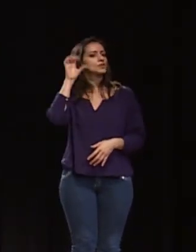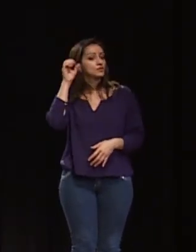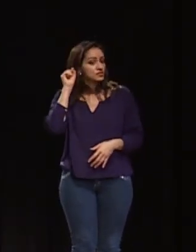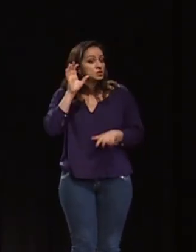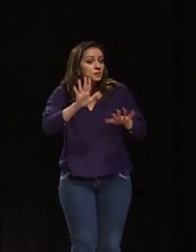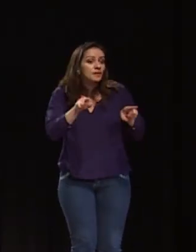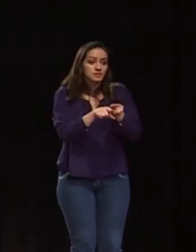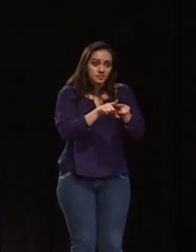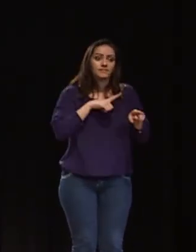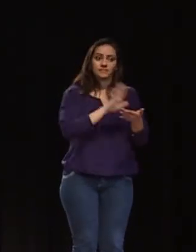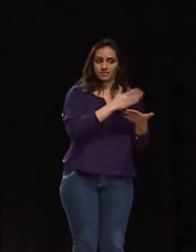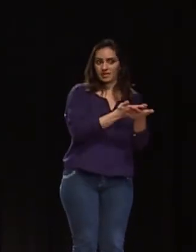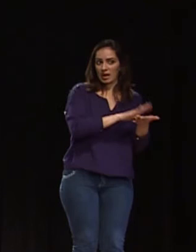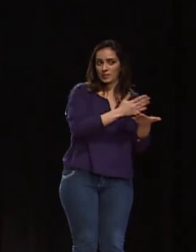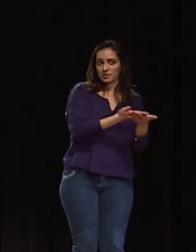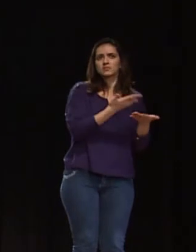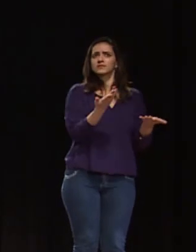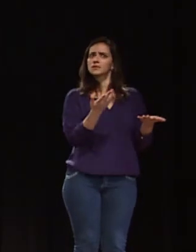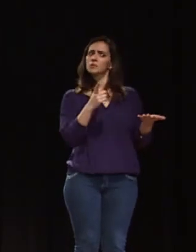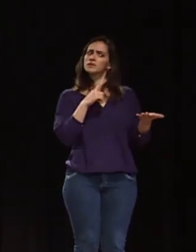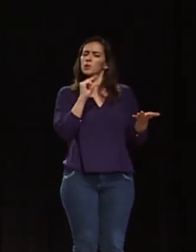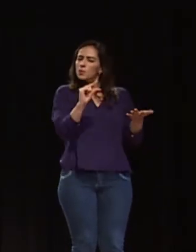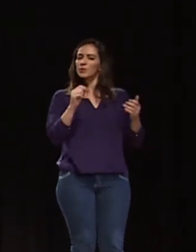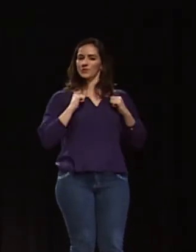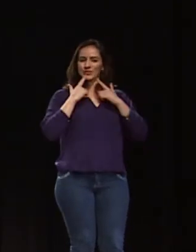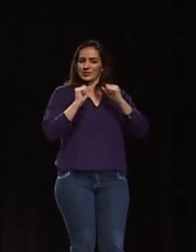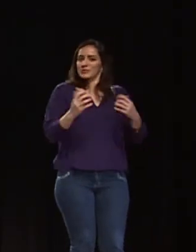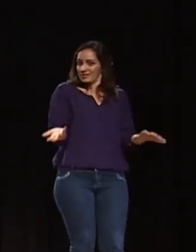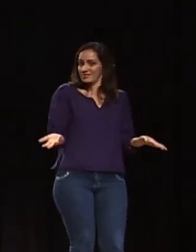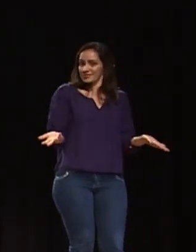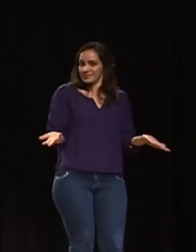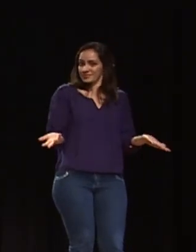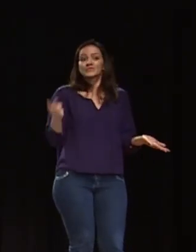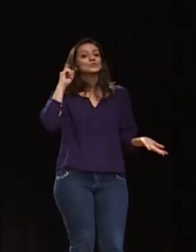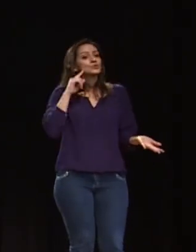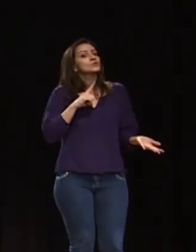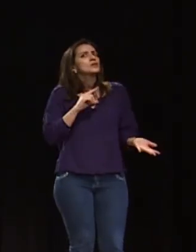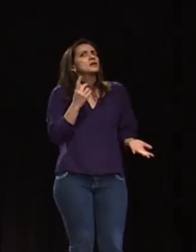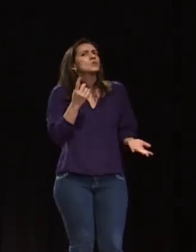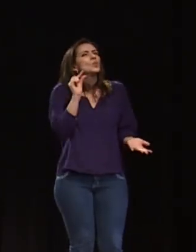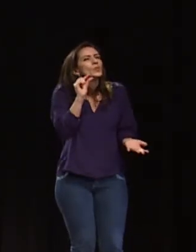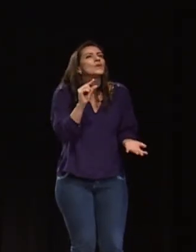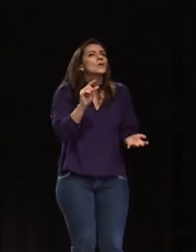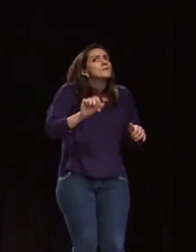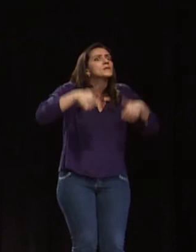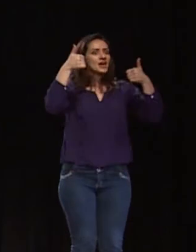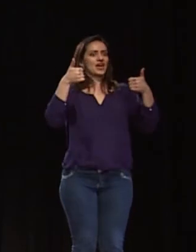existem professores ouvintes, mas tem alguns intérpretes, mas tem intérpretes também, né? Tem um pouco de conforto linguístico. O surdo, ele vai